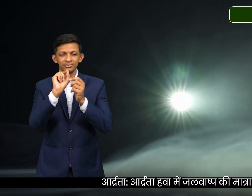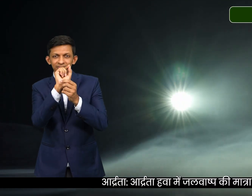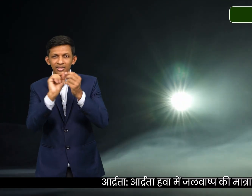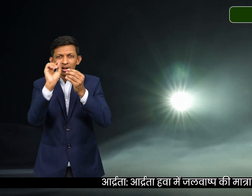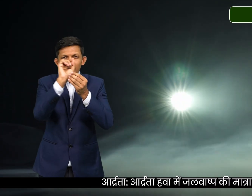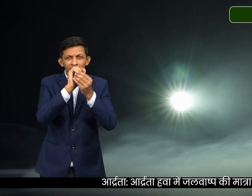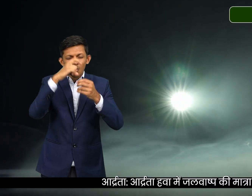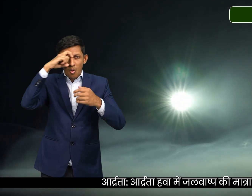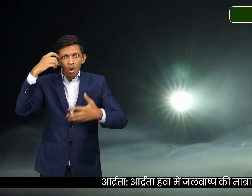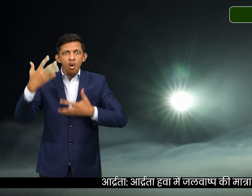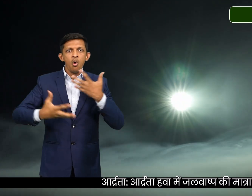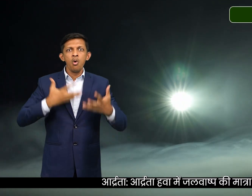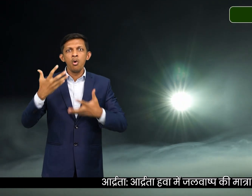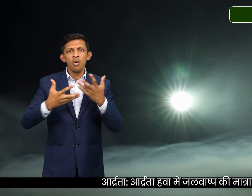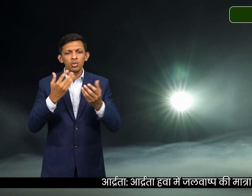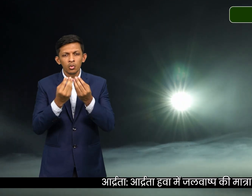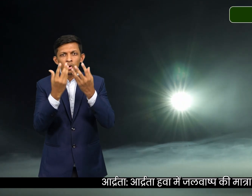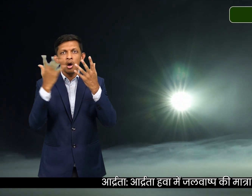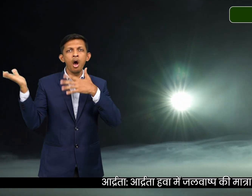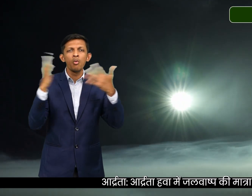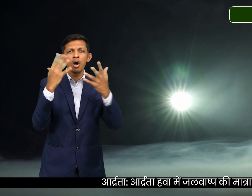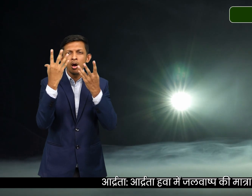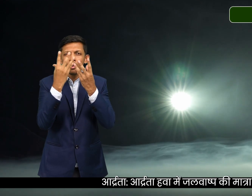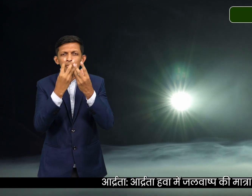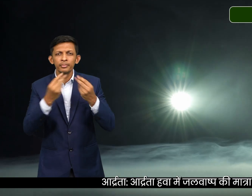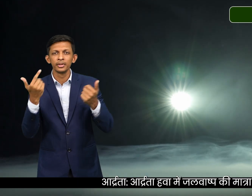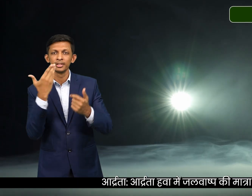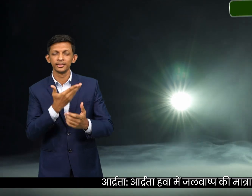आर्द्रता हवा में जल वाष्प की मात्रा है।